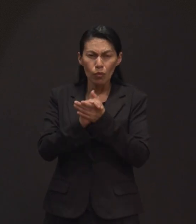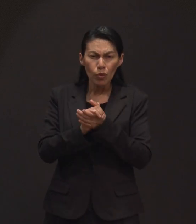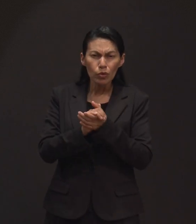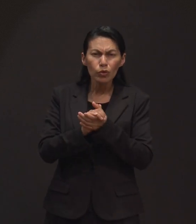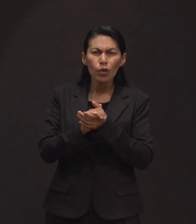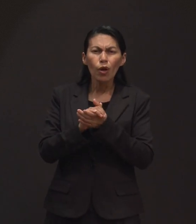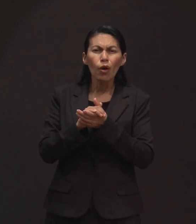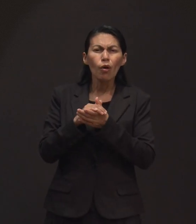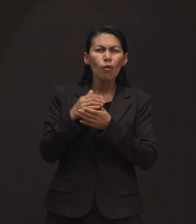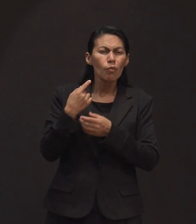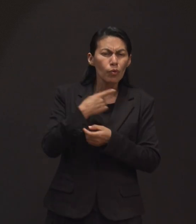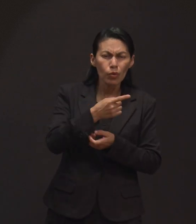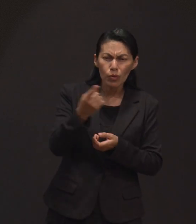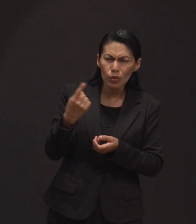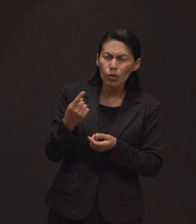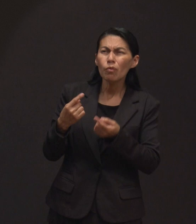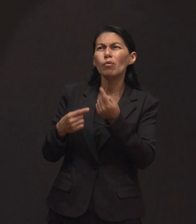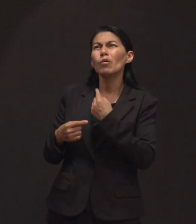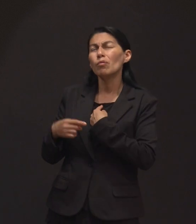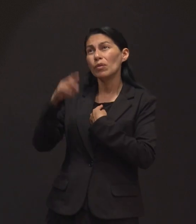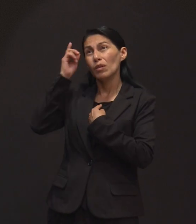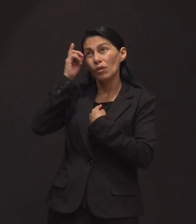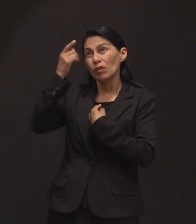para que Él nos siga bendiciendo